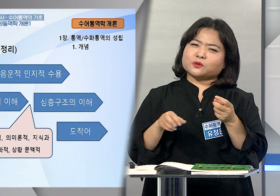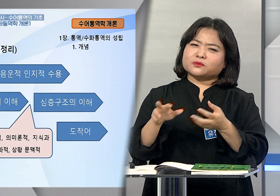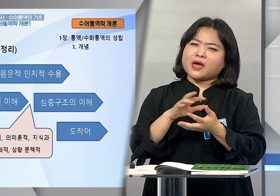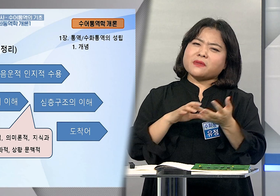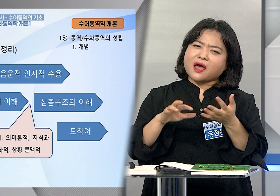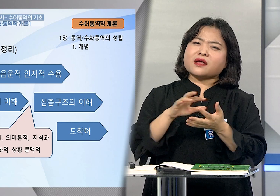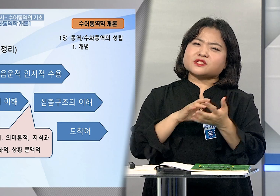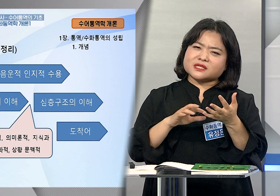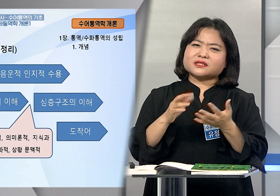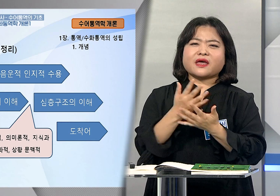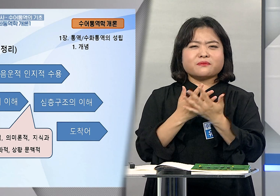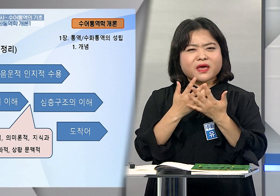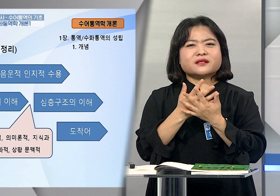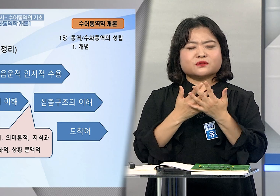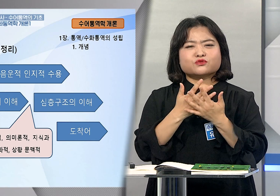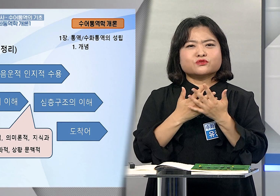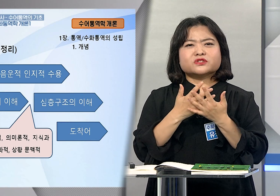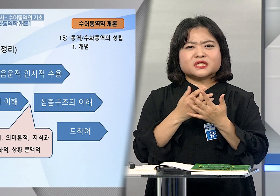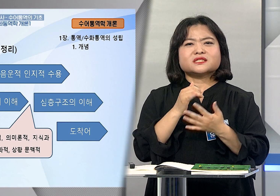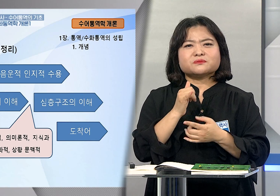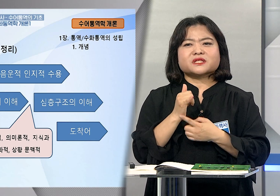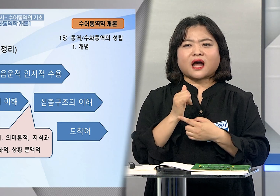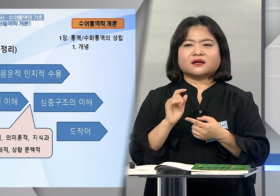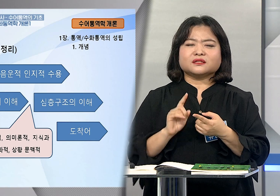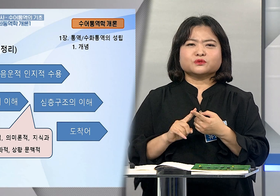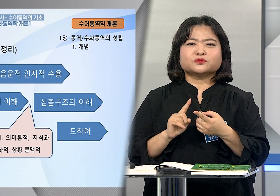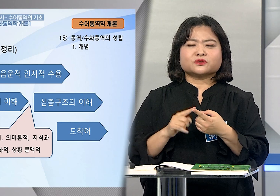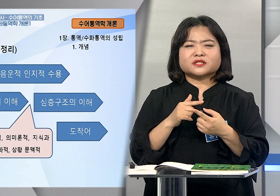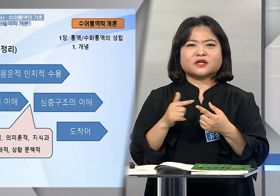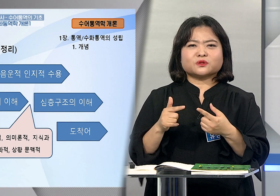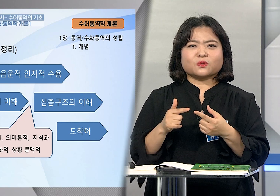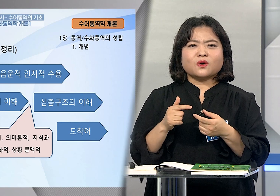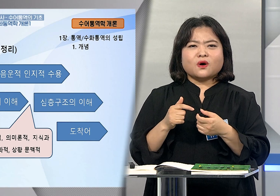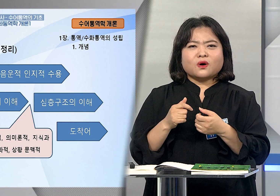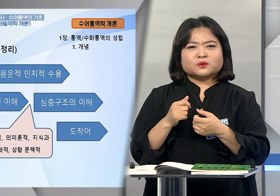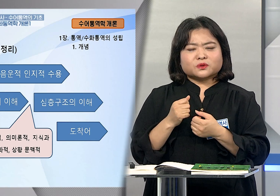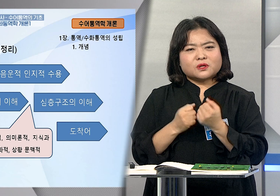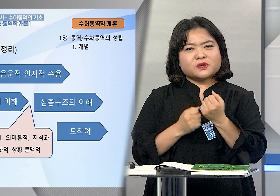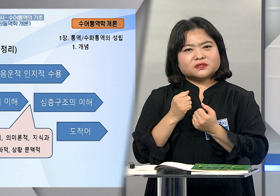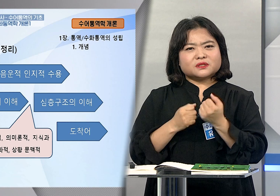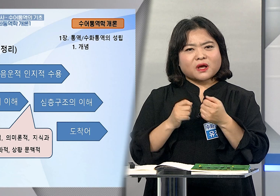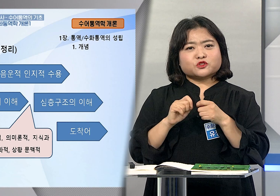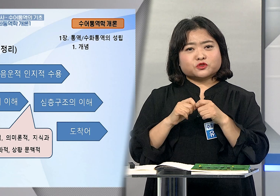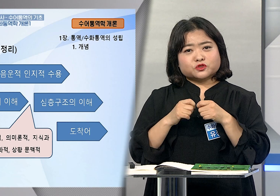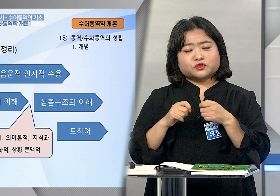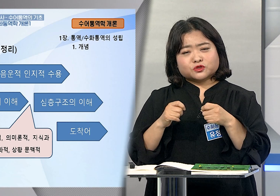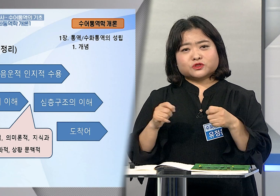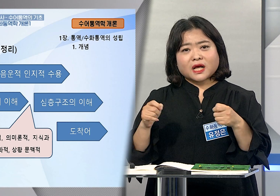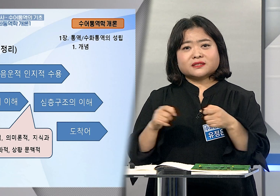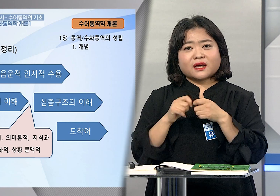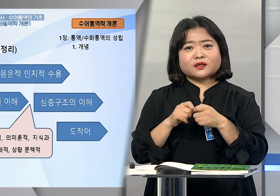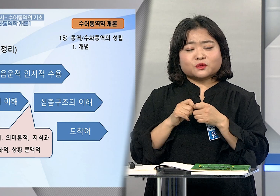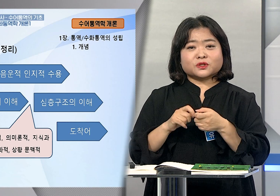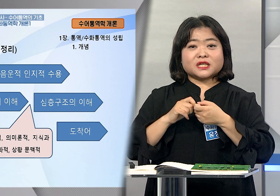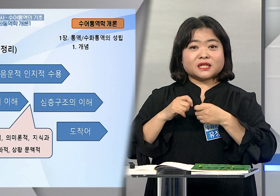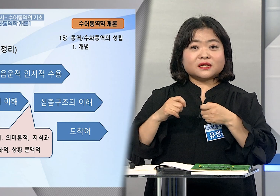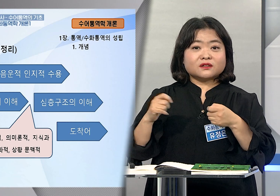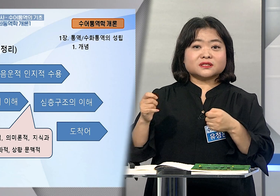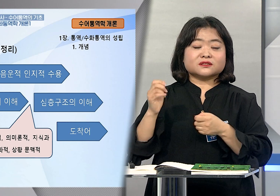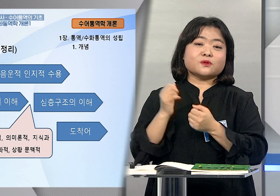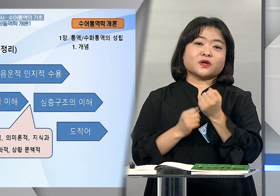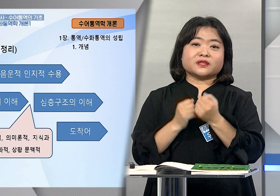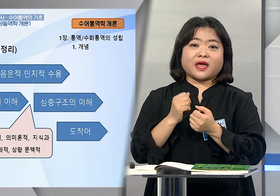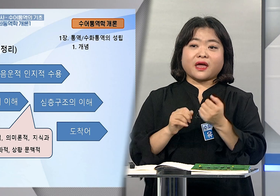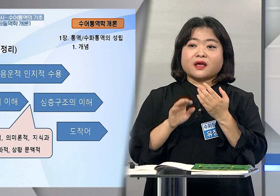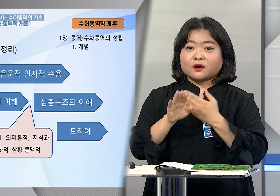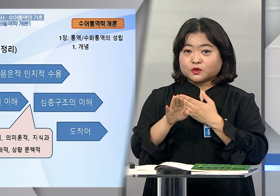뭔가 좀 애매해진 부분들이 있습니다. 이 부분은 굉장히 또 설명을 드리면 아주 상세하게 또